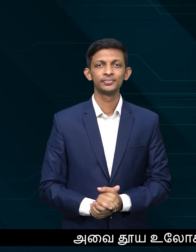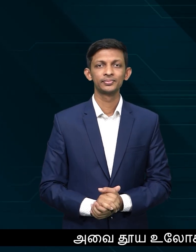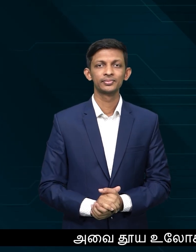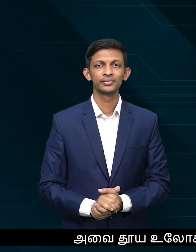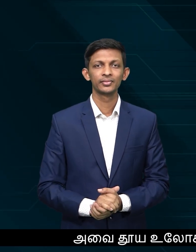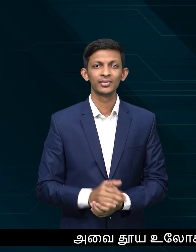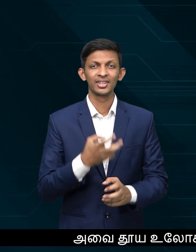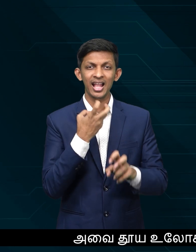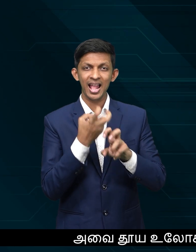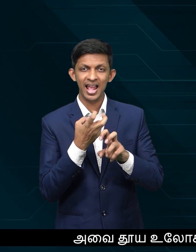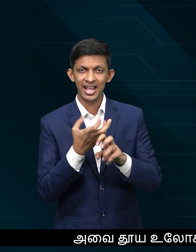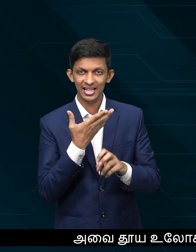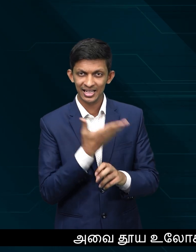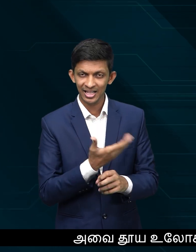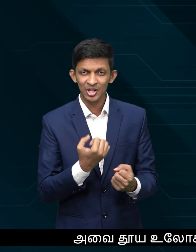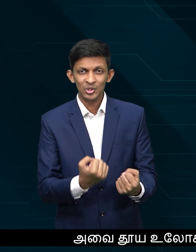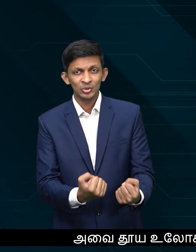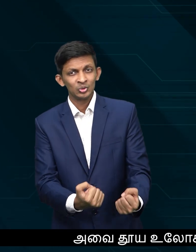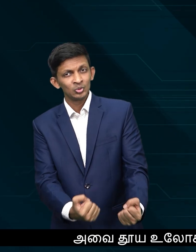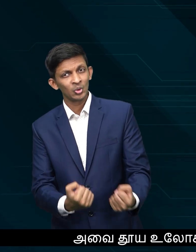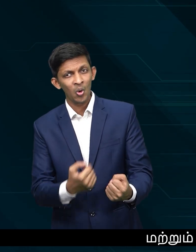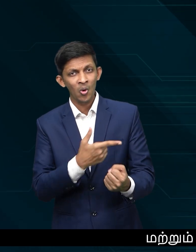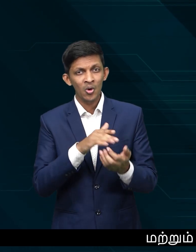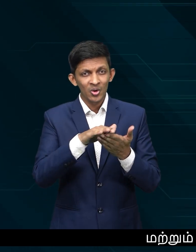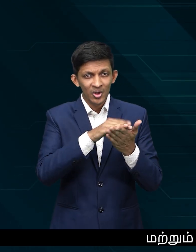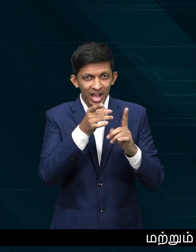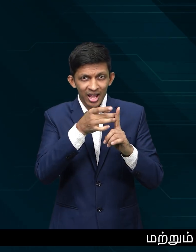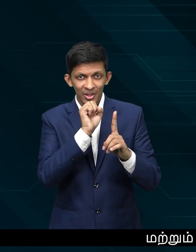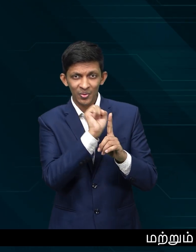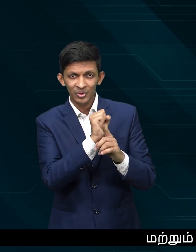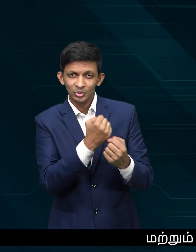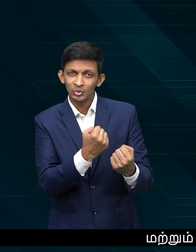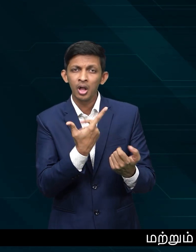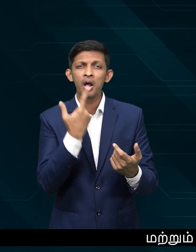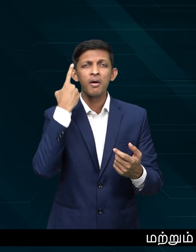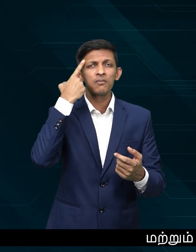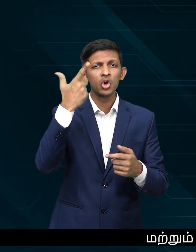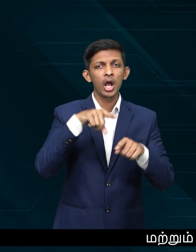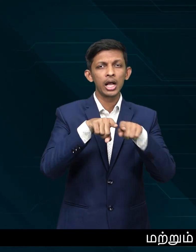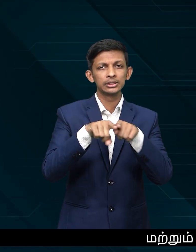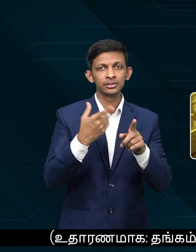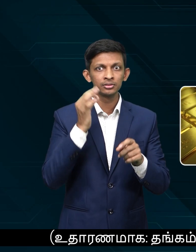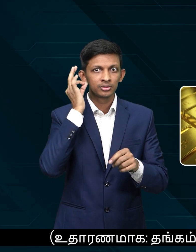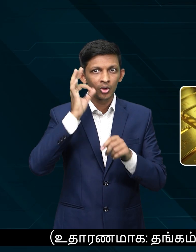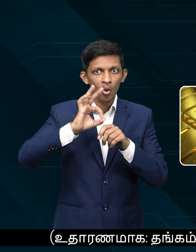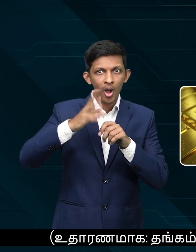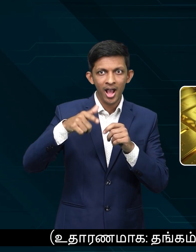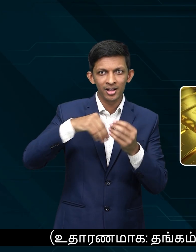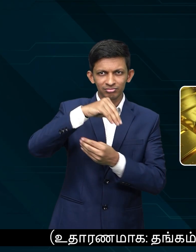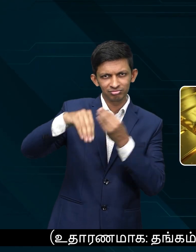அவை தூய உலோகங்களை விட கடினமானவை மற்றும் வலிமையானவை. அதாவது உதாரணமாக